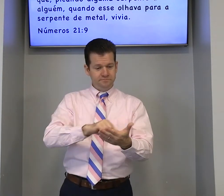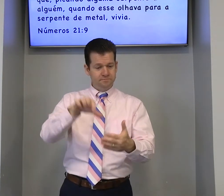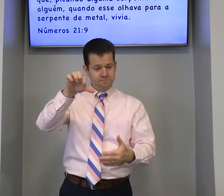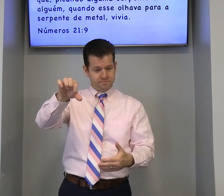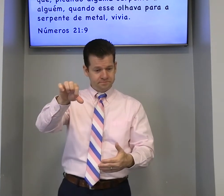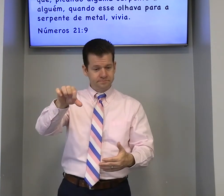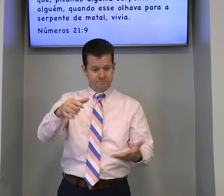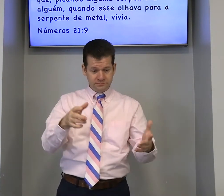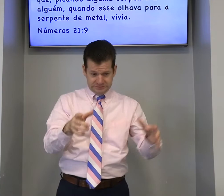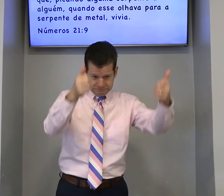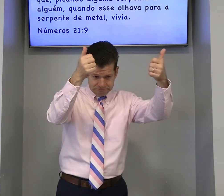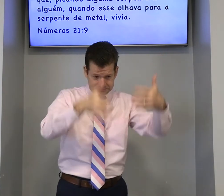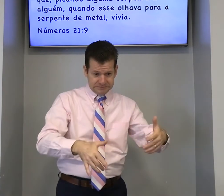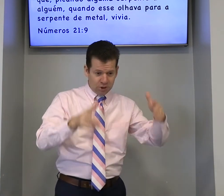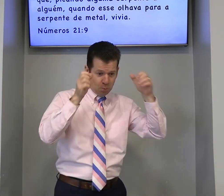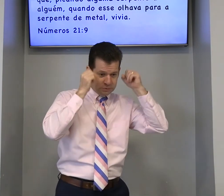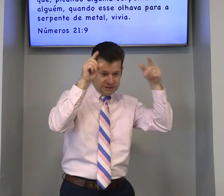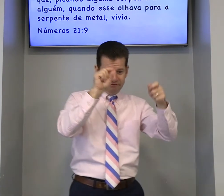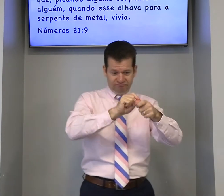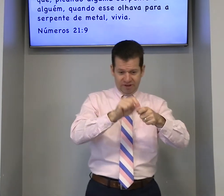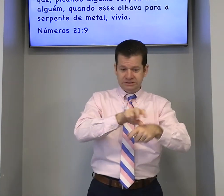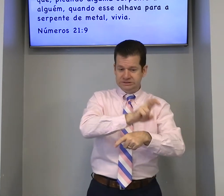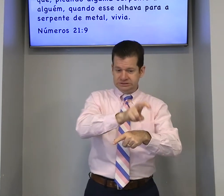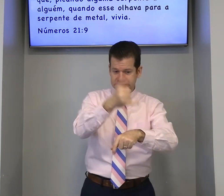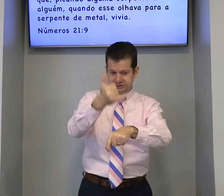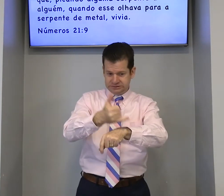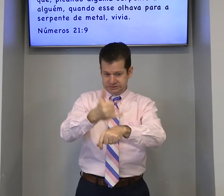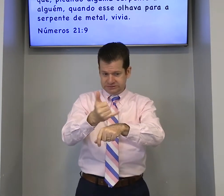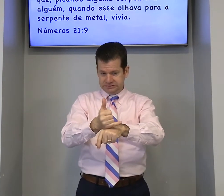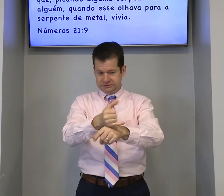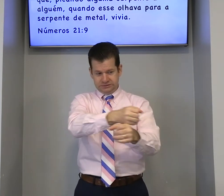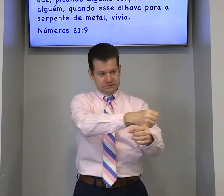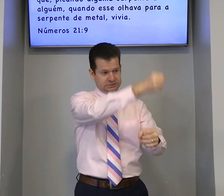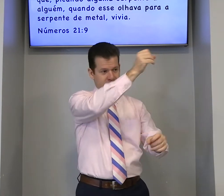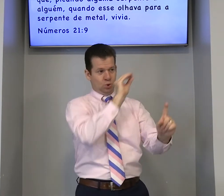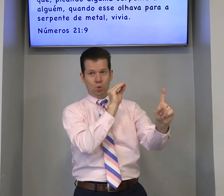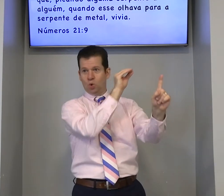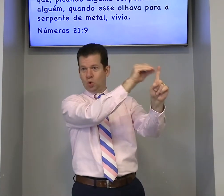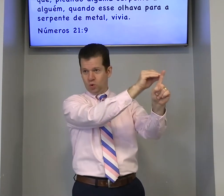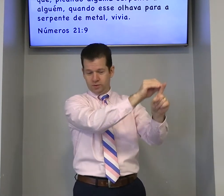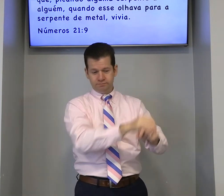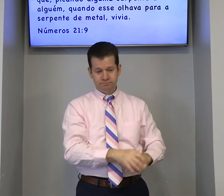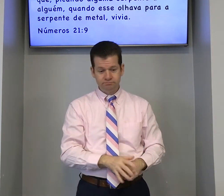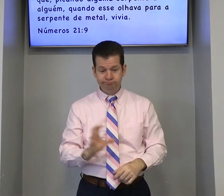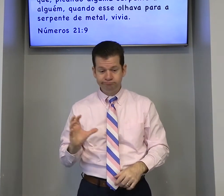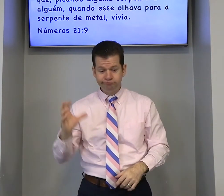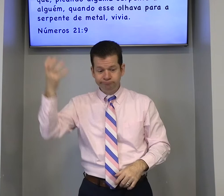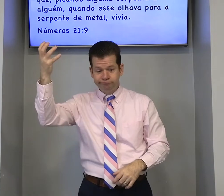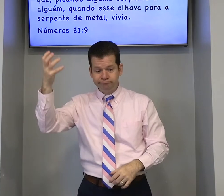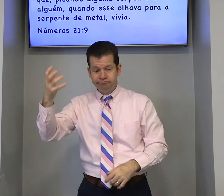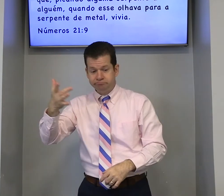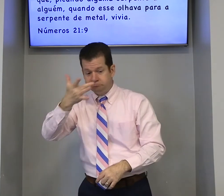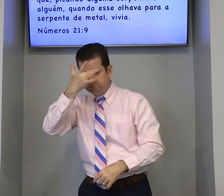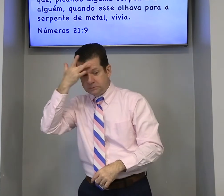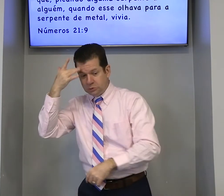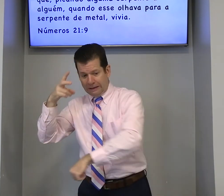Números capítulo 21, versículo 9. Moisés fez uma serpente de metal e pôs lá sobre uma